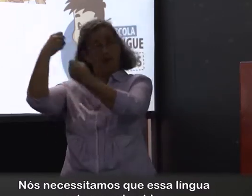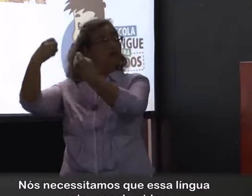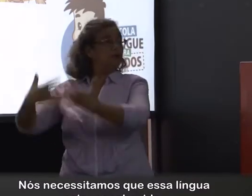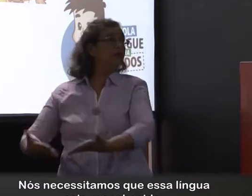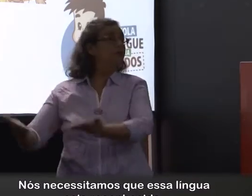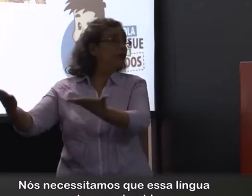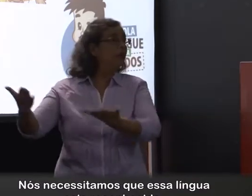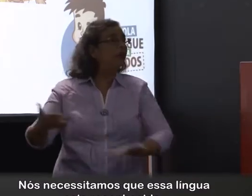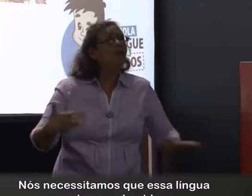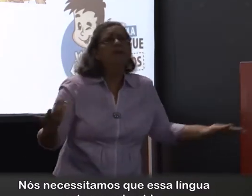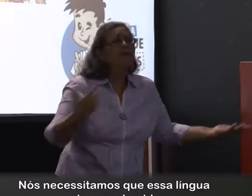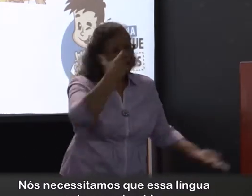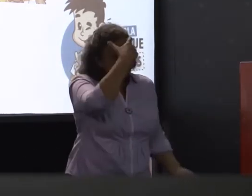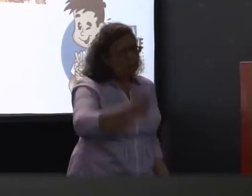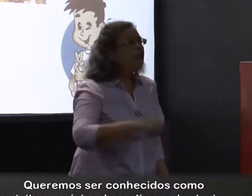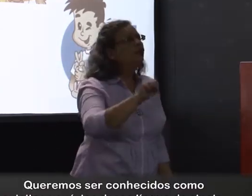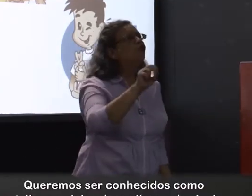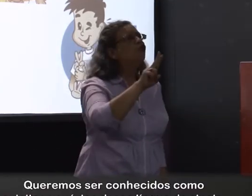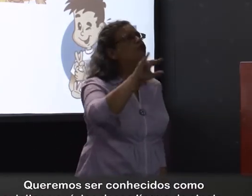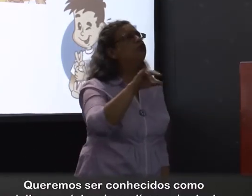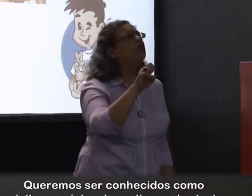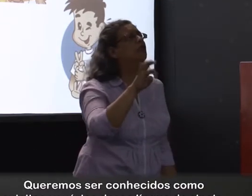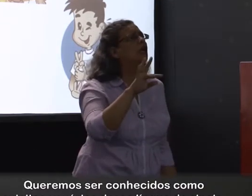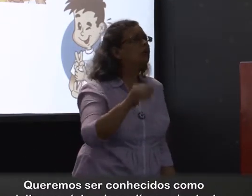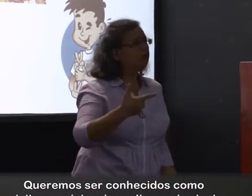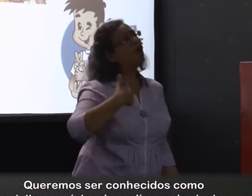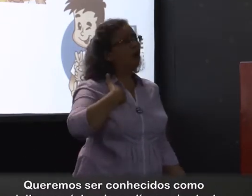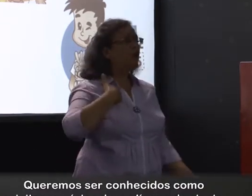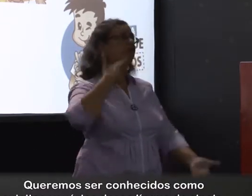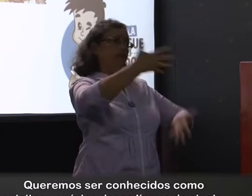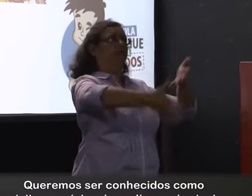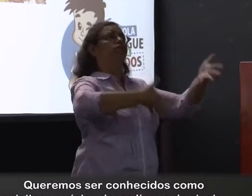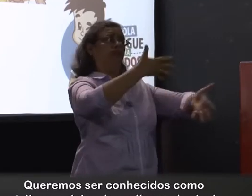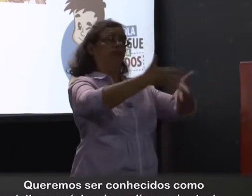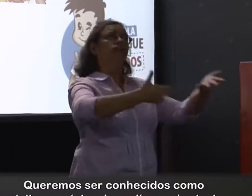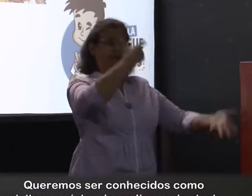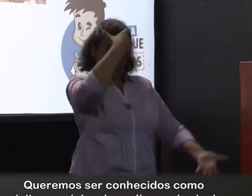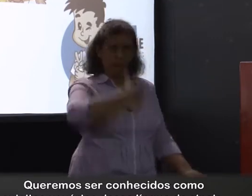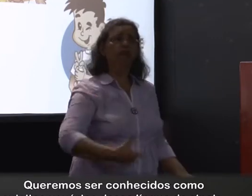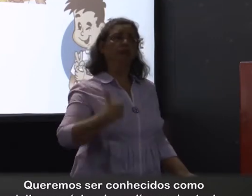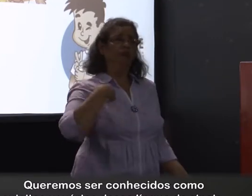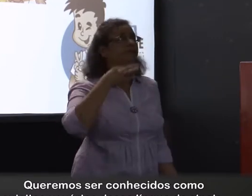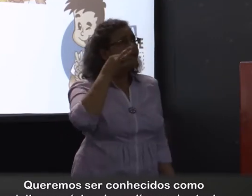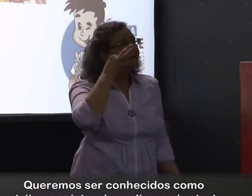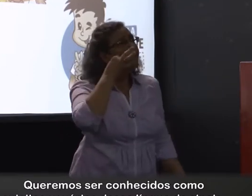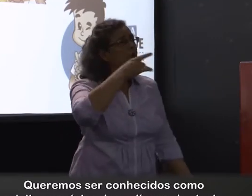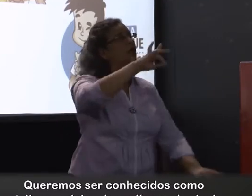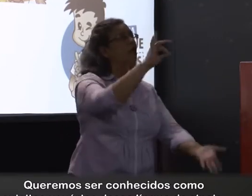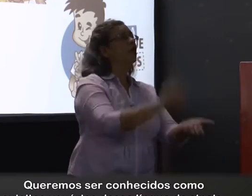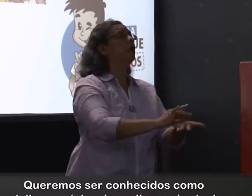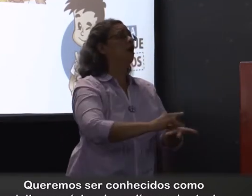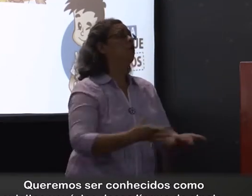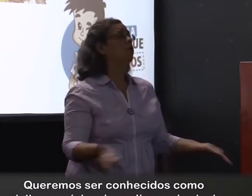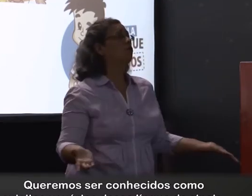seja reconhecida. E queremos ser reconhecidos como sujeitos, usuários dessa língua de sinais.